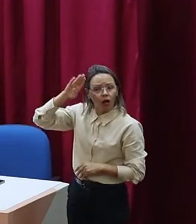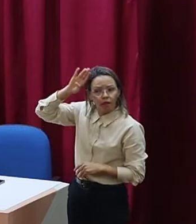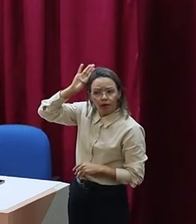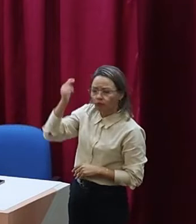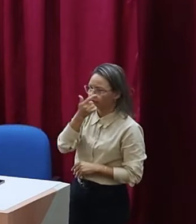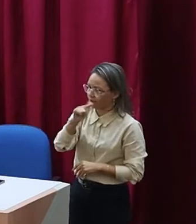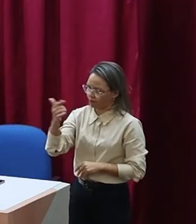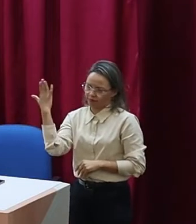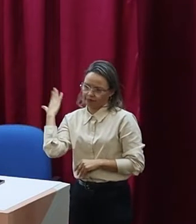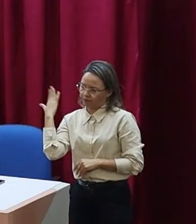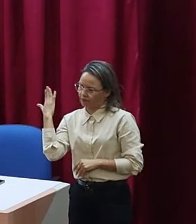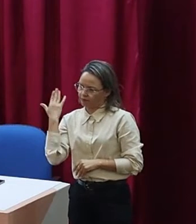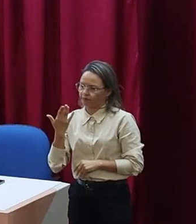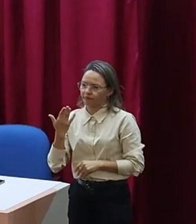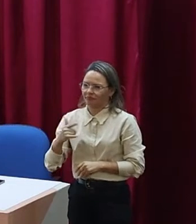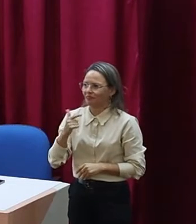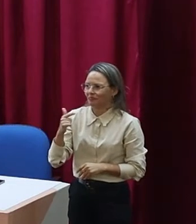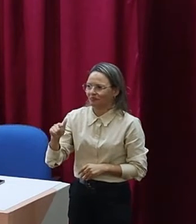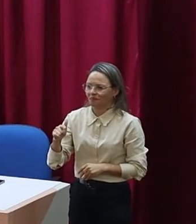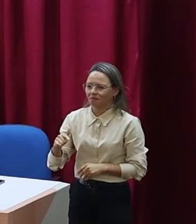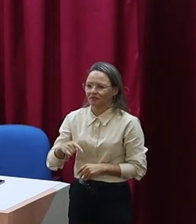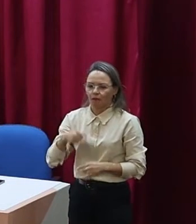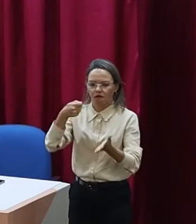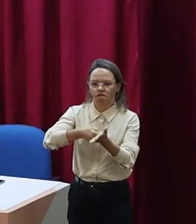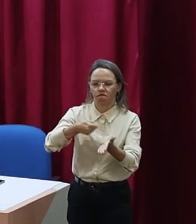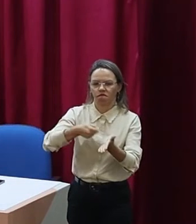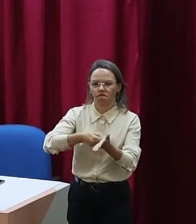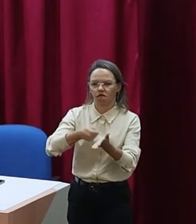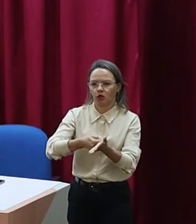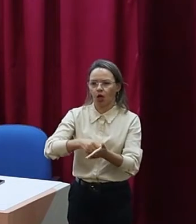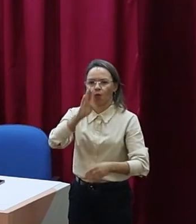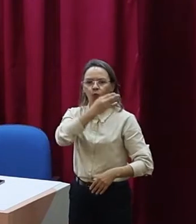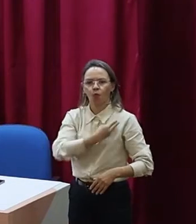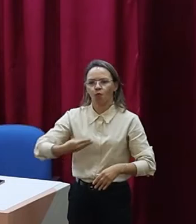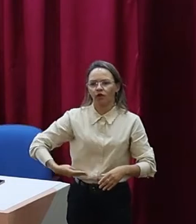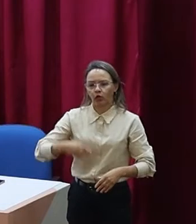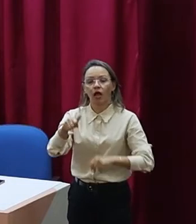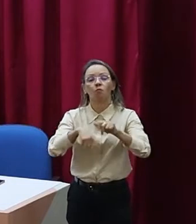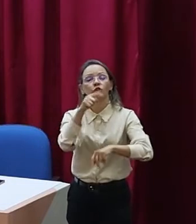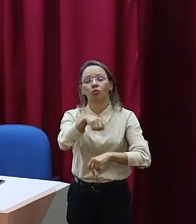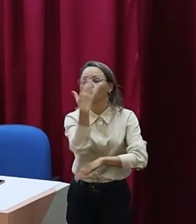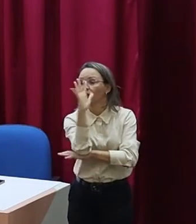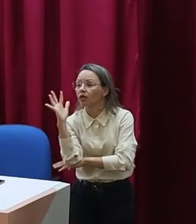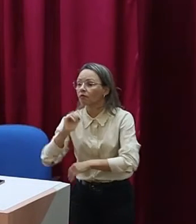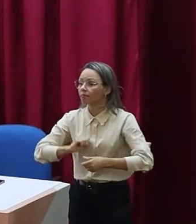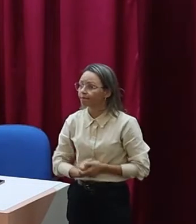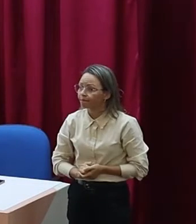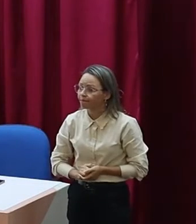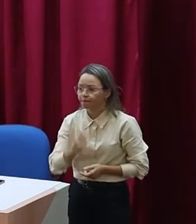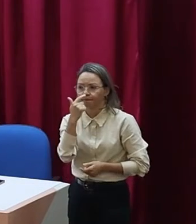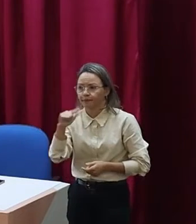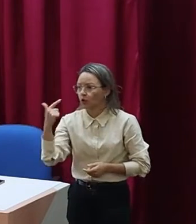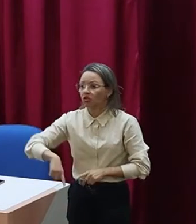tínhamos instrumentos para forçar o ente público a fazer uma compensação de meio ambiente. Nós não tínhamos